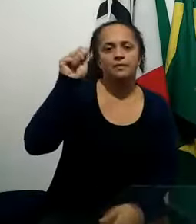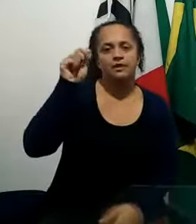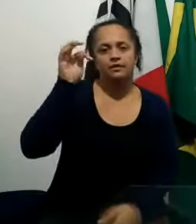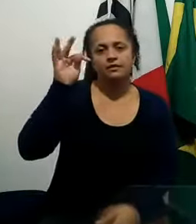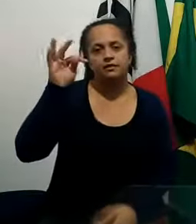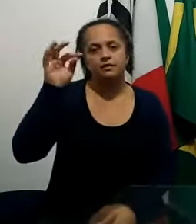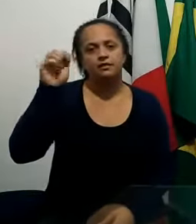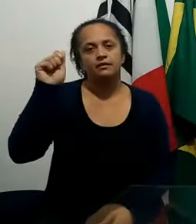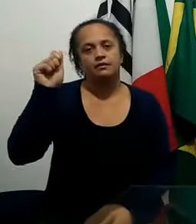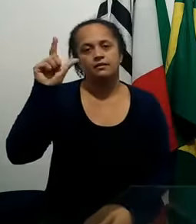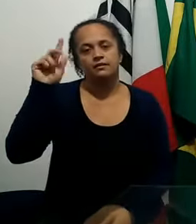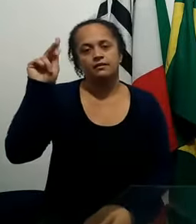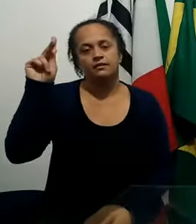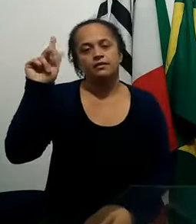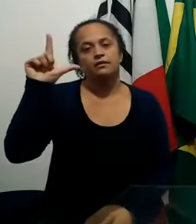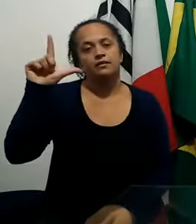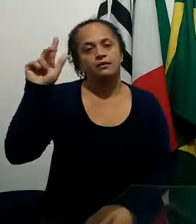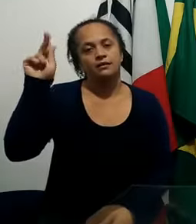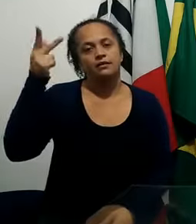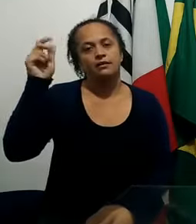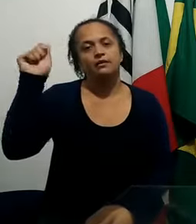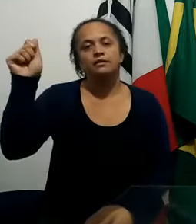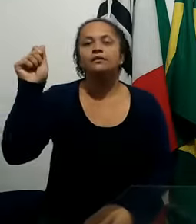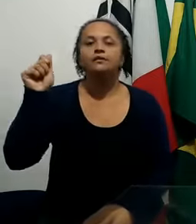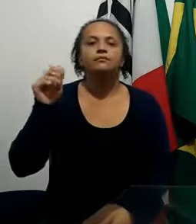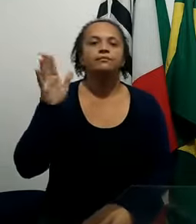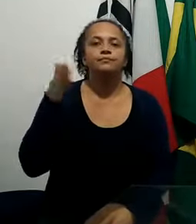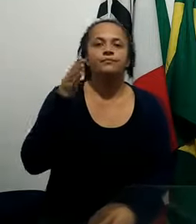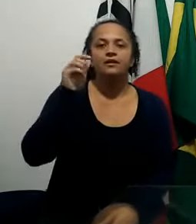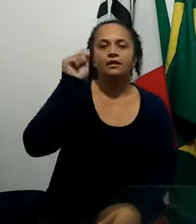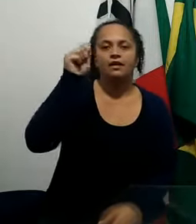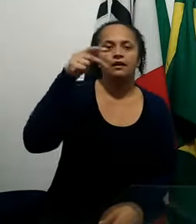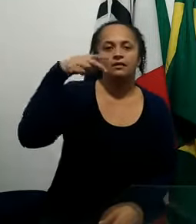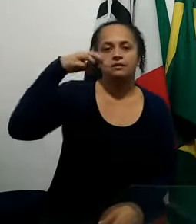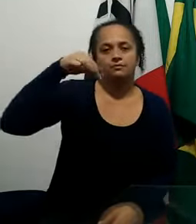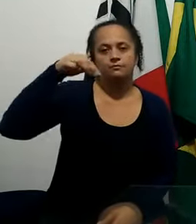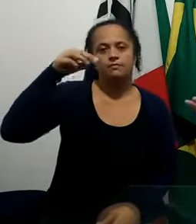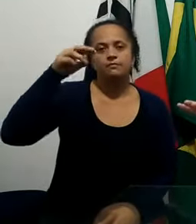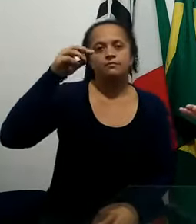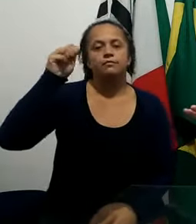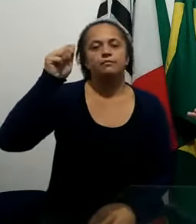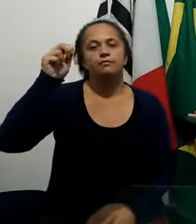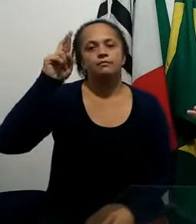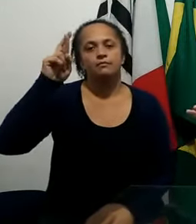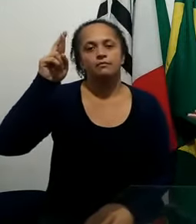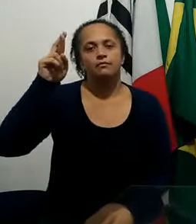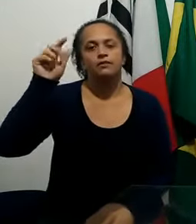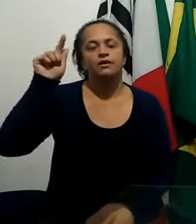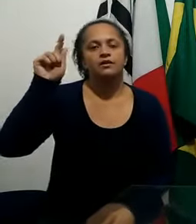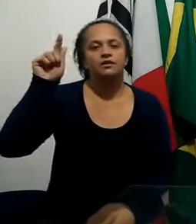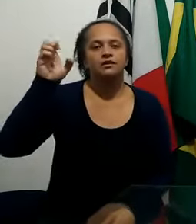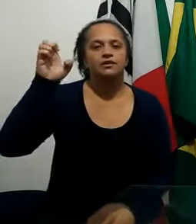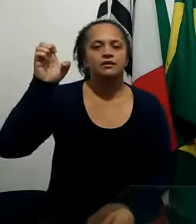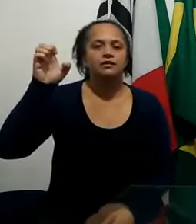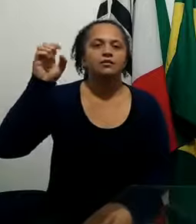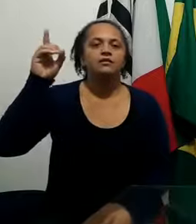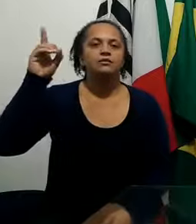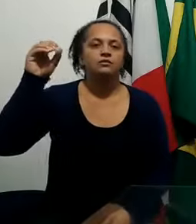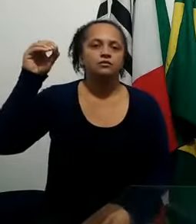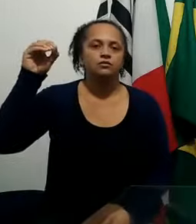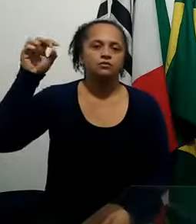do Armagedon. Veja bem, aí haverá um intervalo breve em Apocalipse, do 13